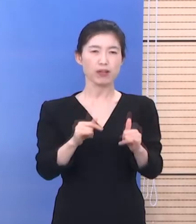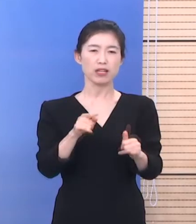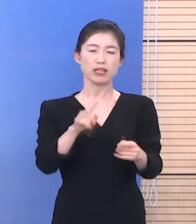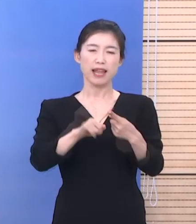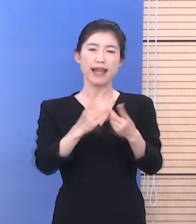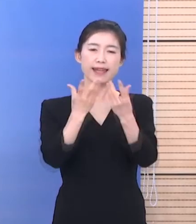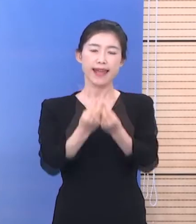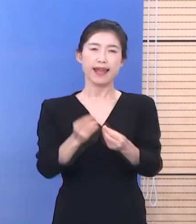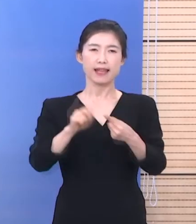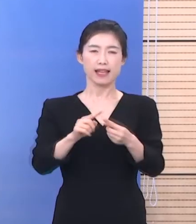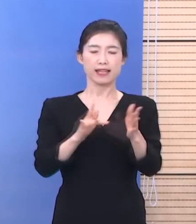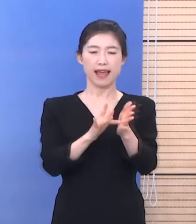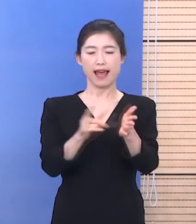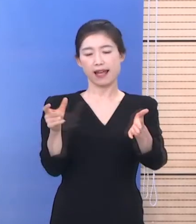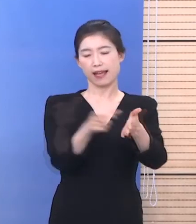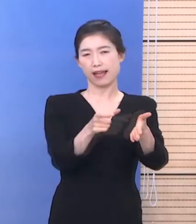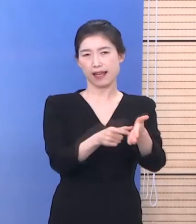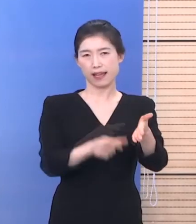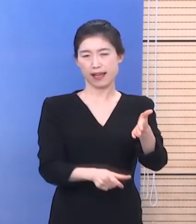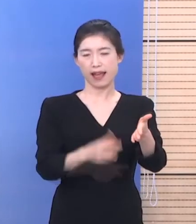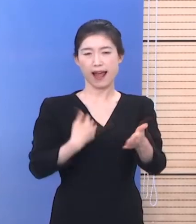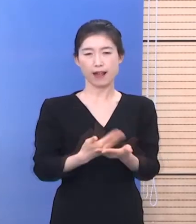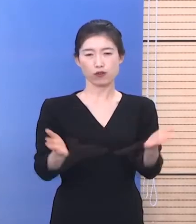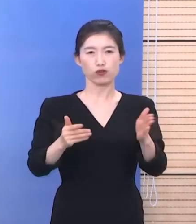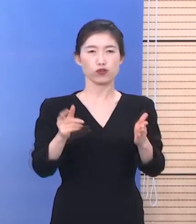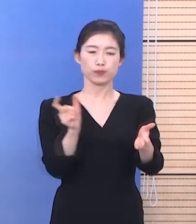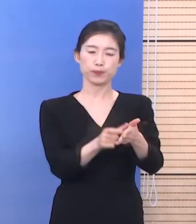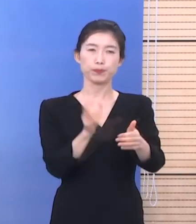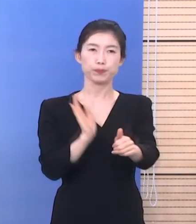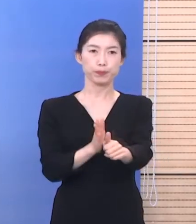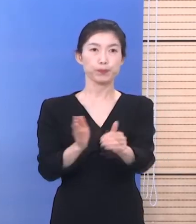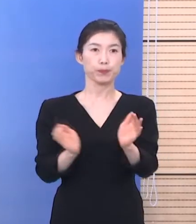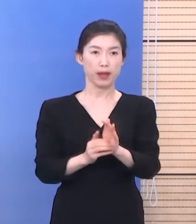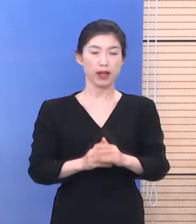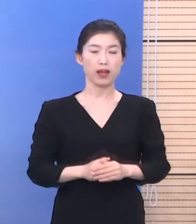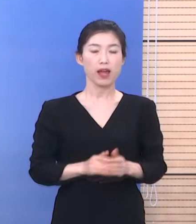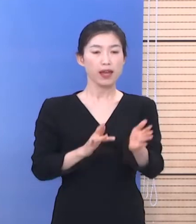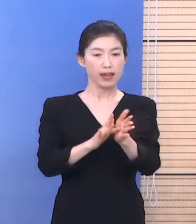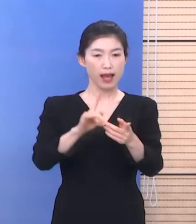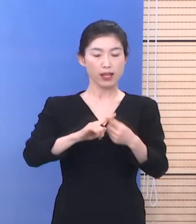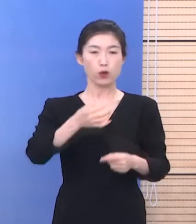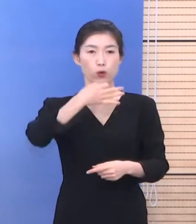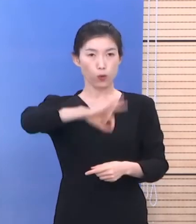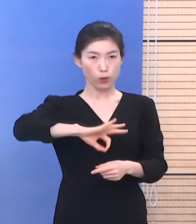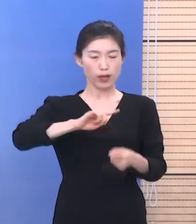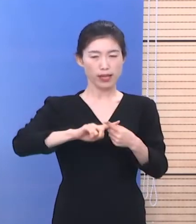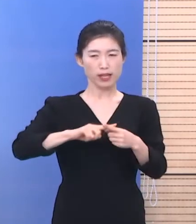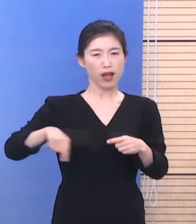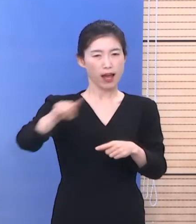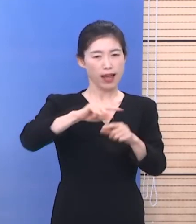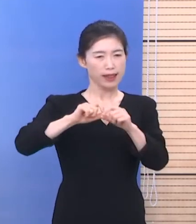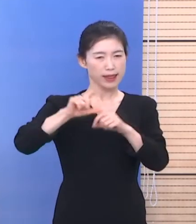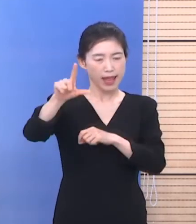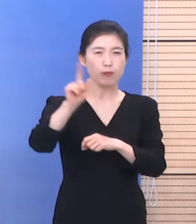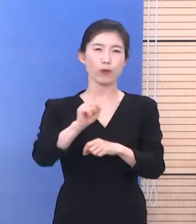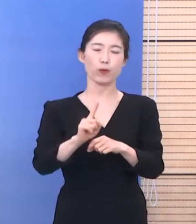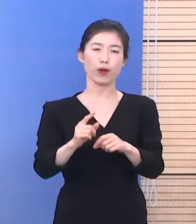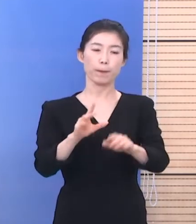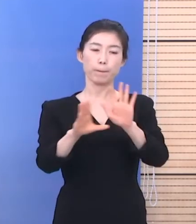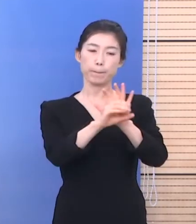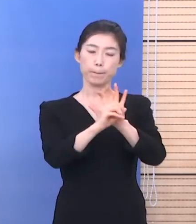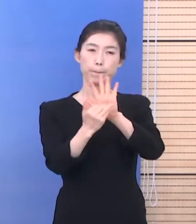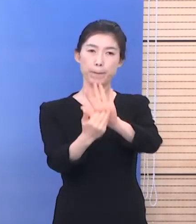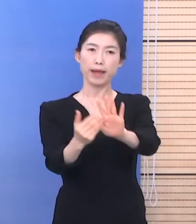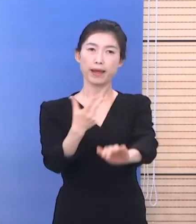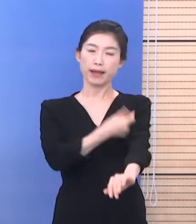것을 권고했습니다. 유효성에 대한 전반적인 견해들은 백신의 예방효과에 대해서